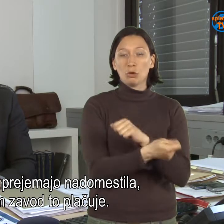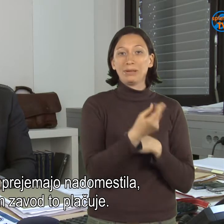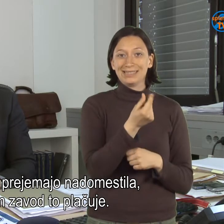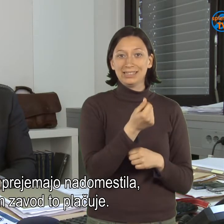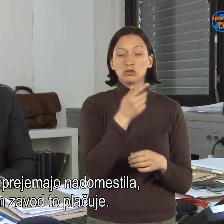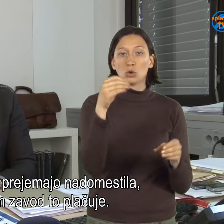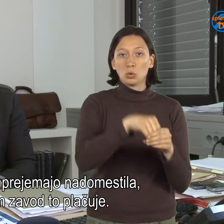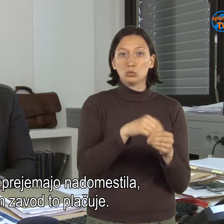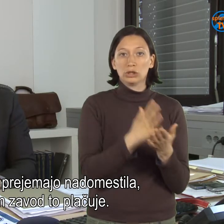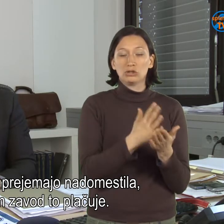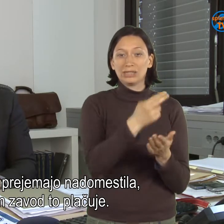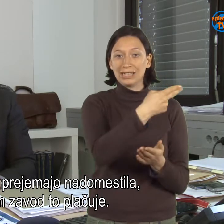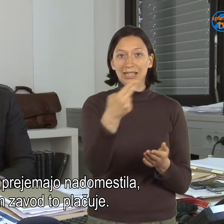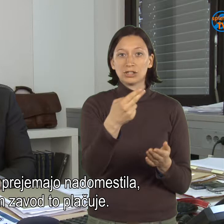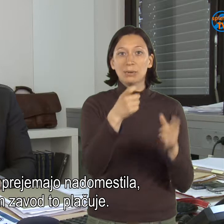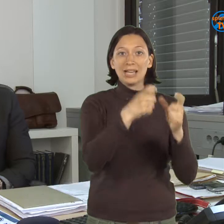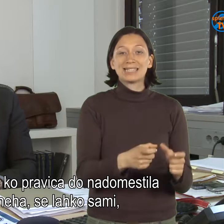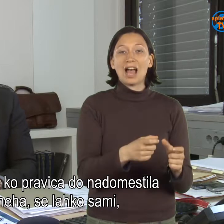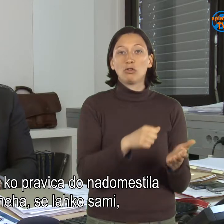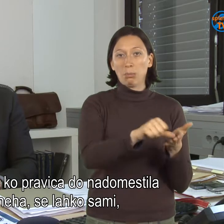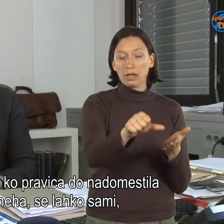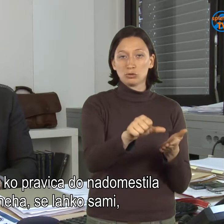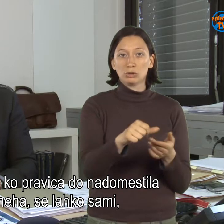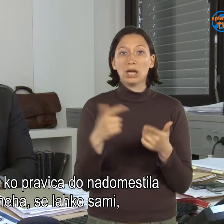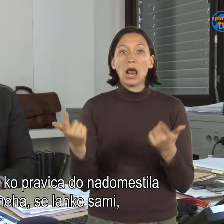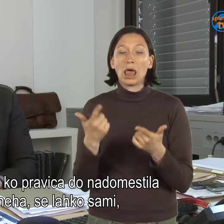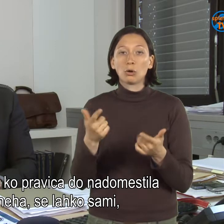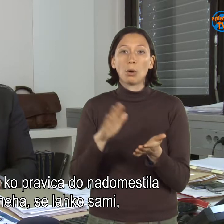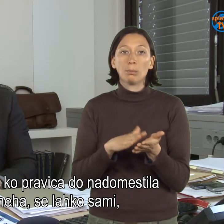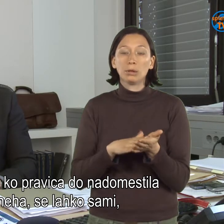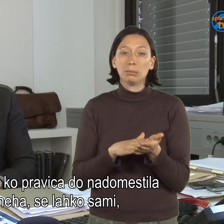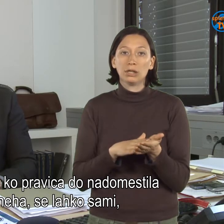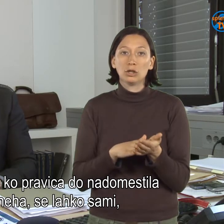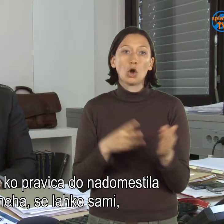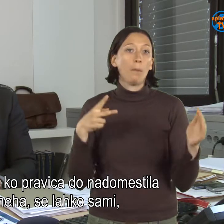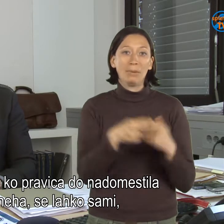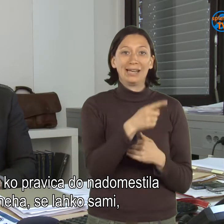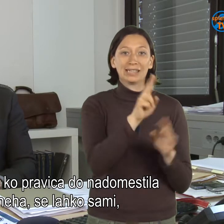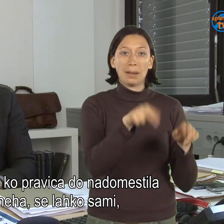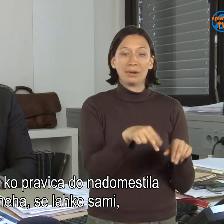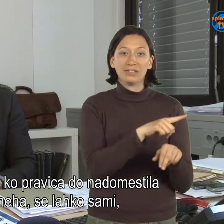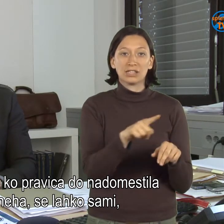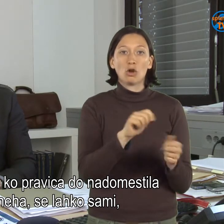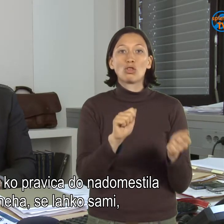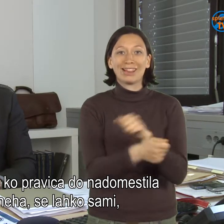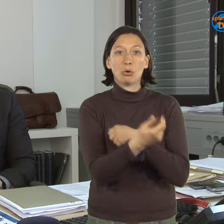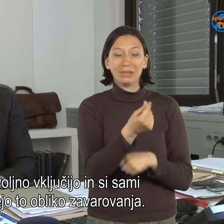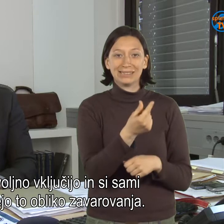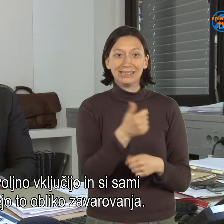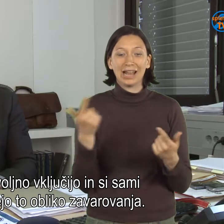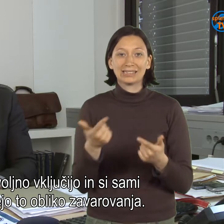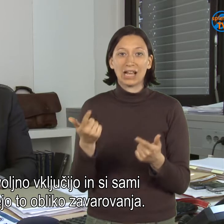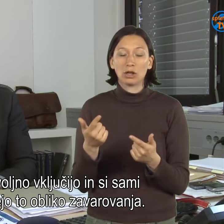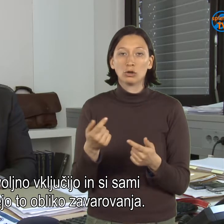so vključeni, že iz tega naslova jim zavod plačuje. Lahko v primeru, ko preneha ta pravica do nadomestila,